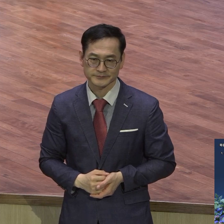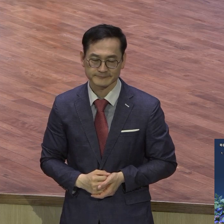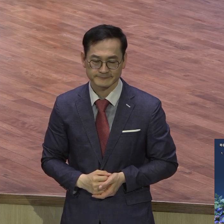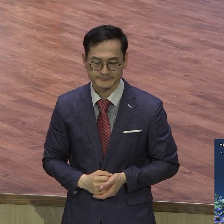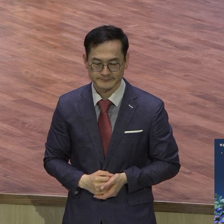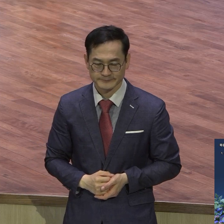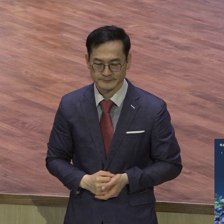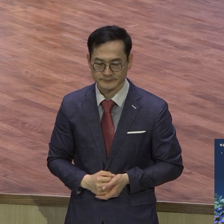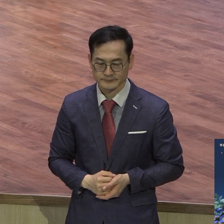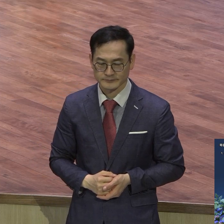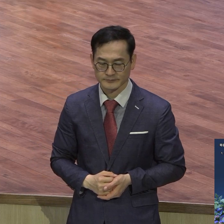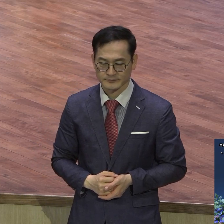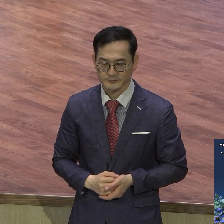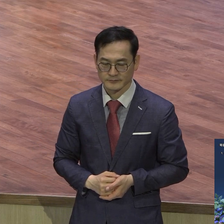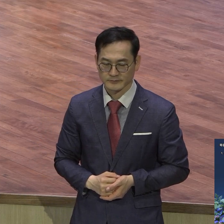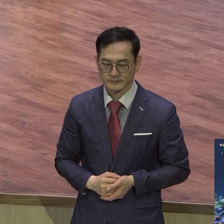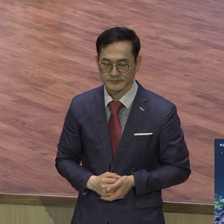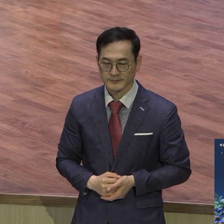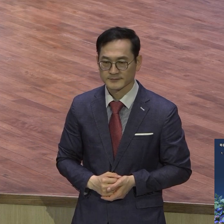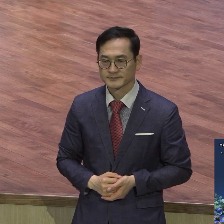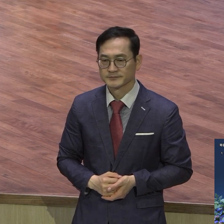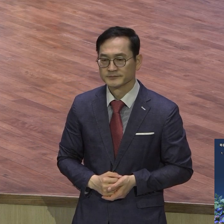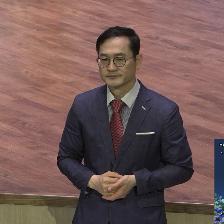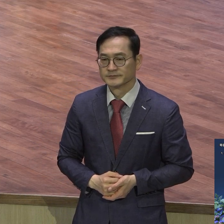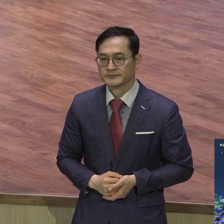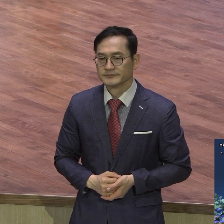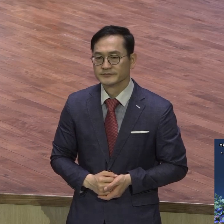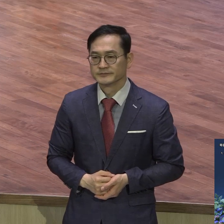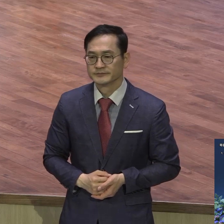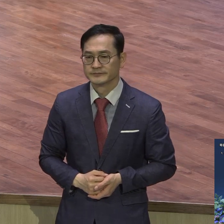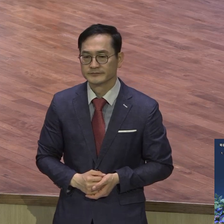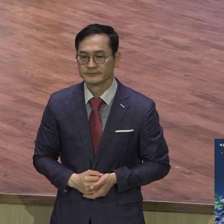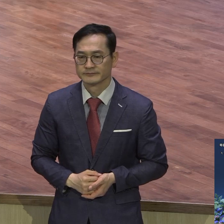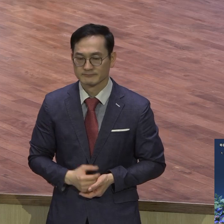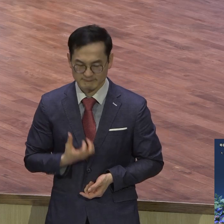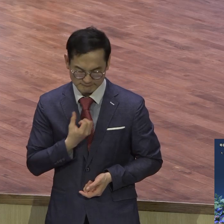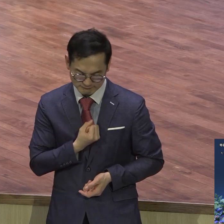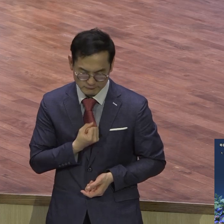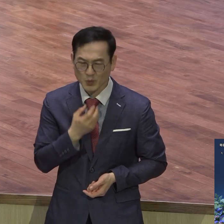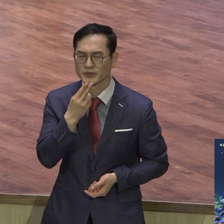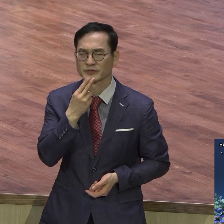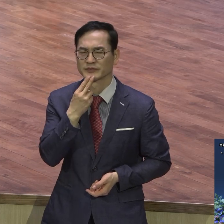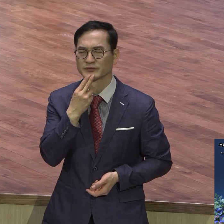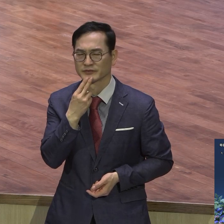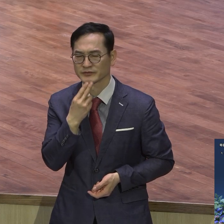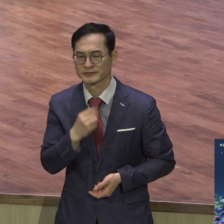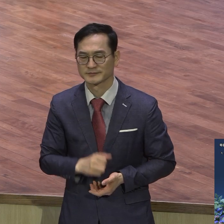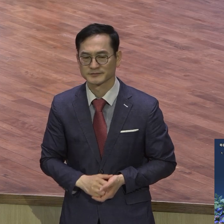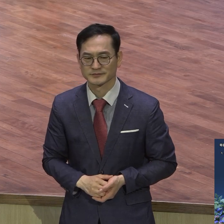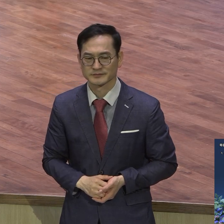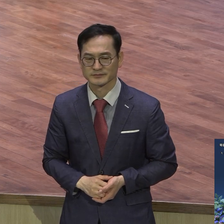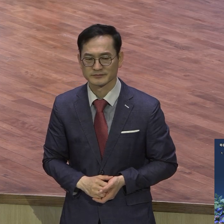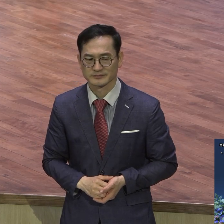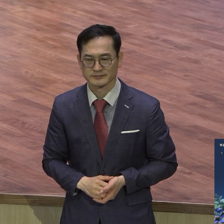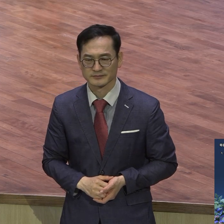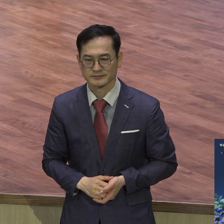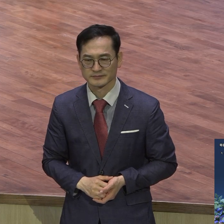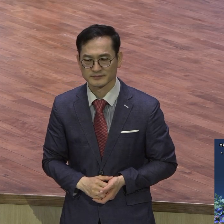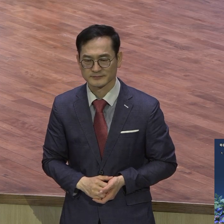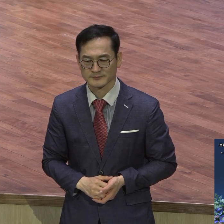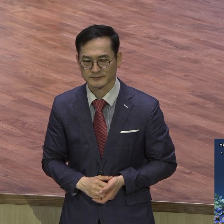조금 또 뭐 걸릴 게 없습니다 대화 안 될 것도 없고 문제 될 거 하나도